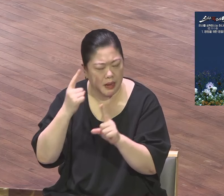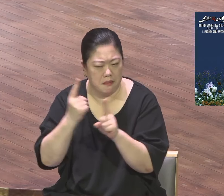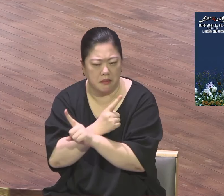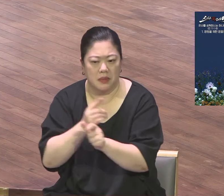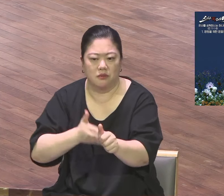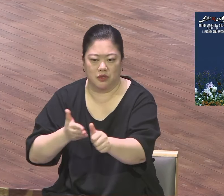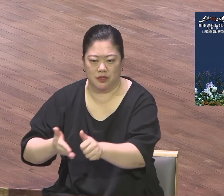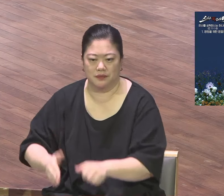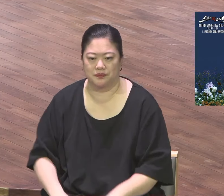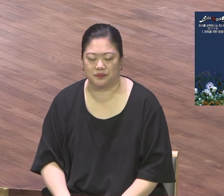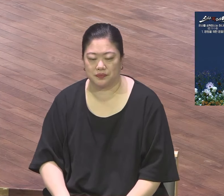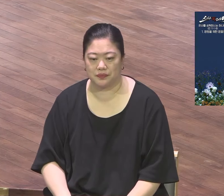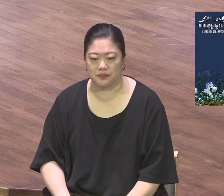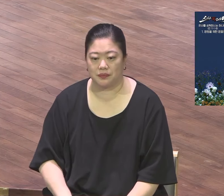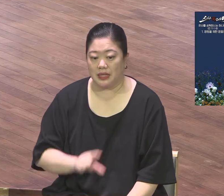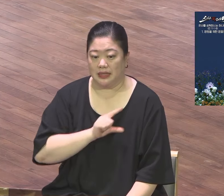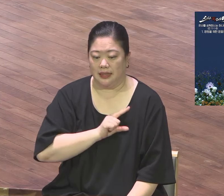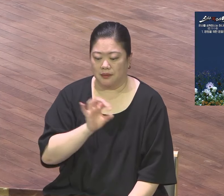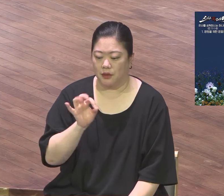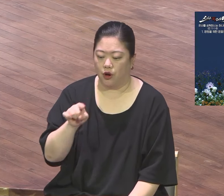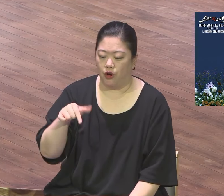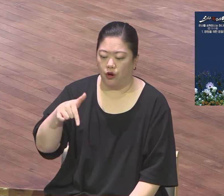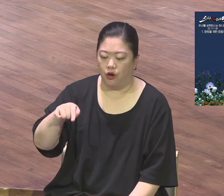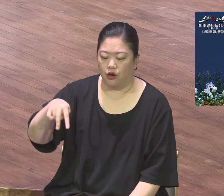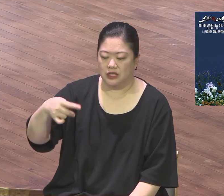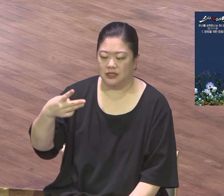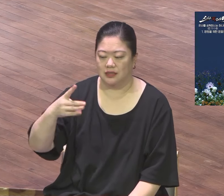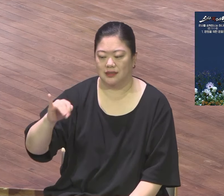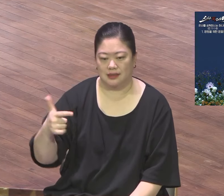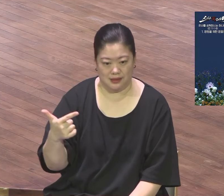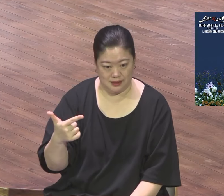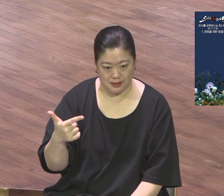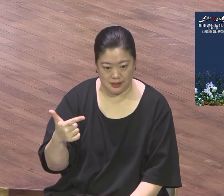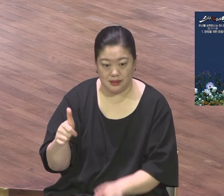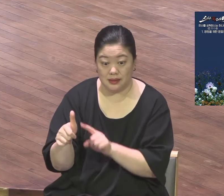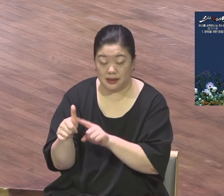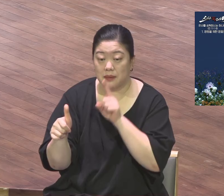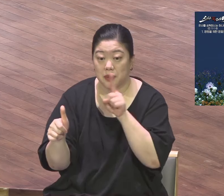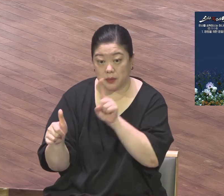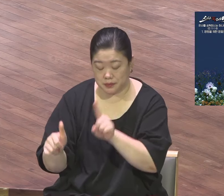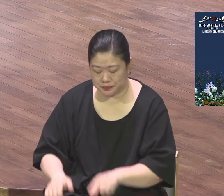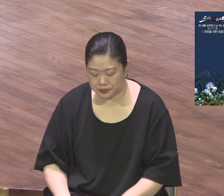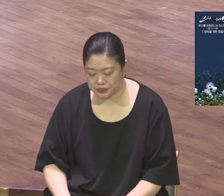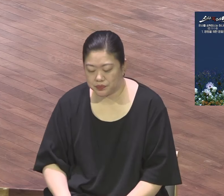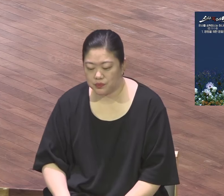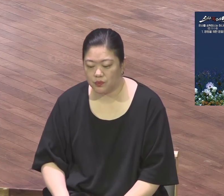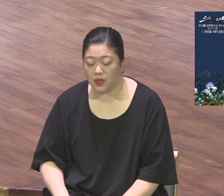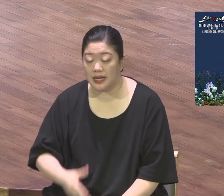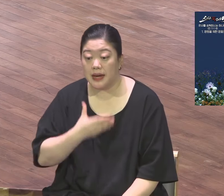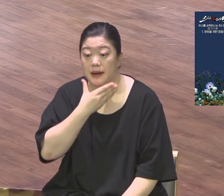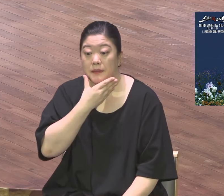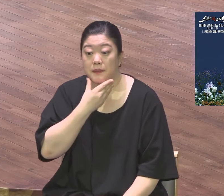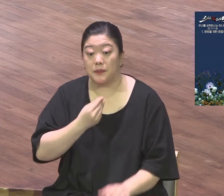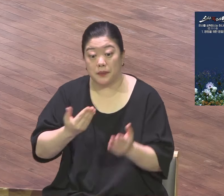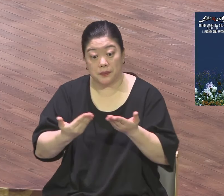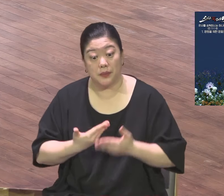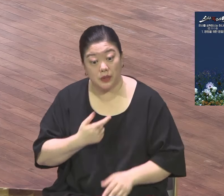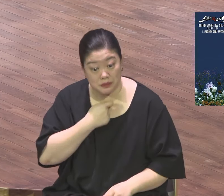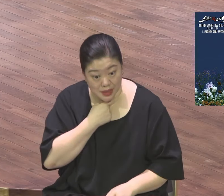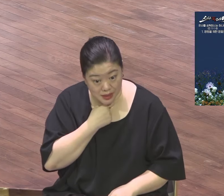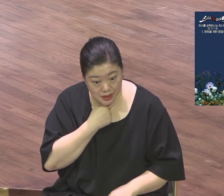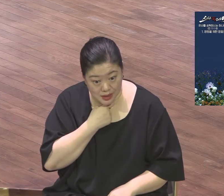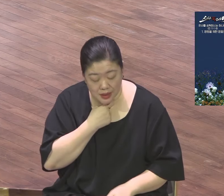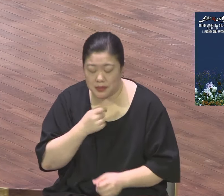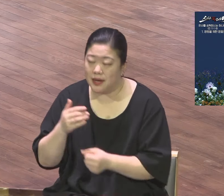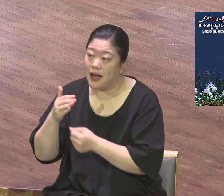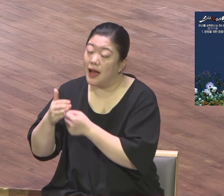성 어거스틴이 이런 말을 했어요. 축복을 받으려는 우리 열망보다 우리에게 축복하시려는